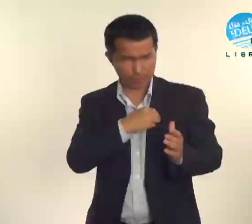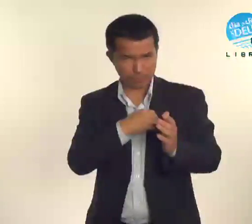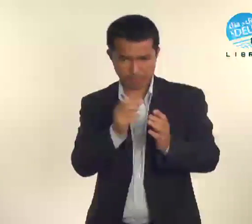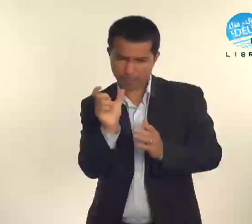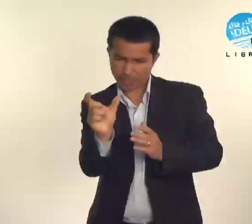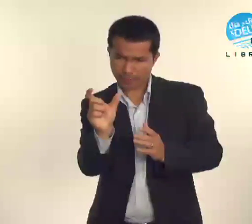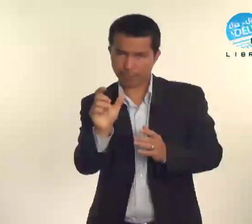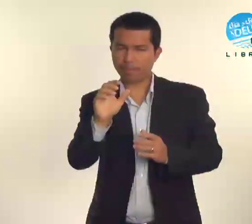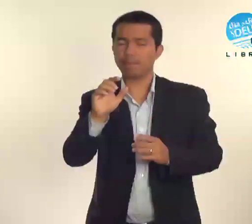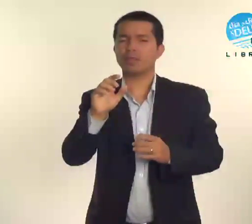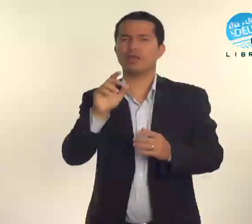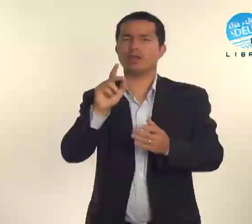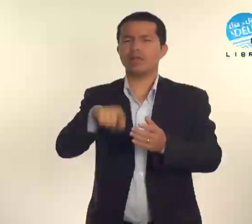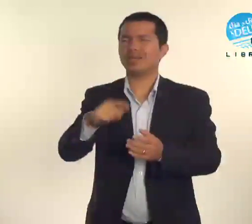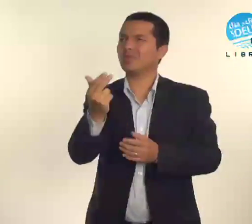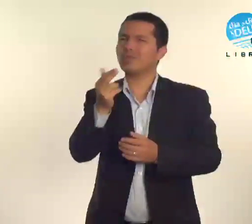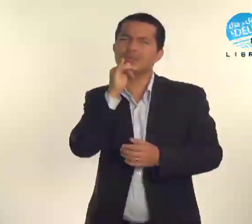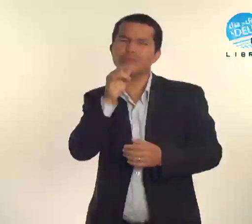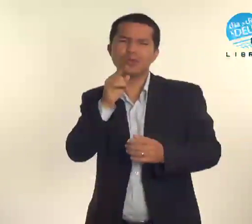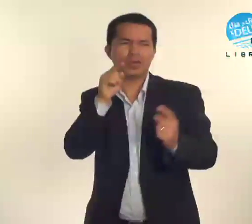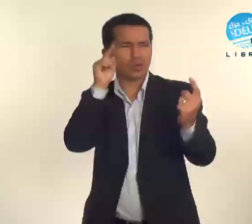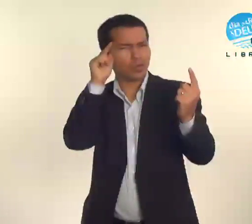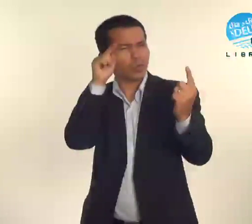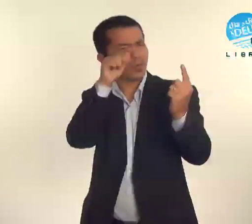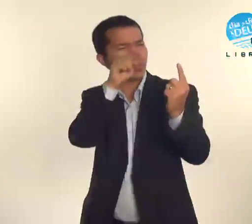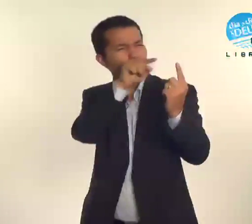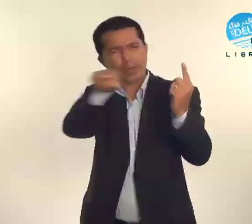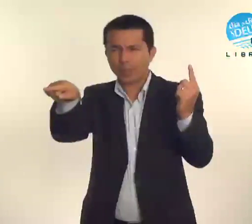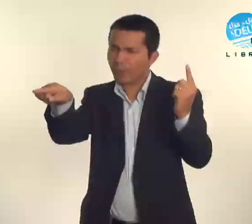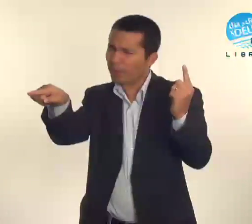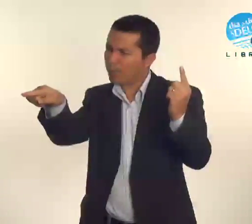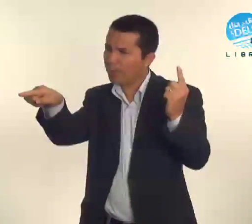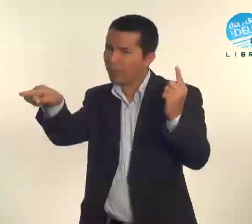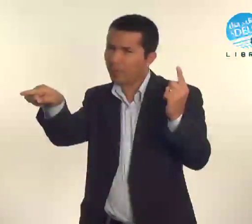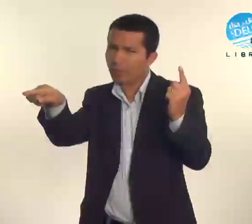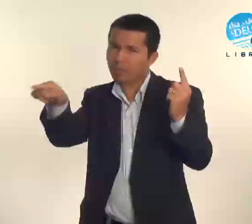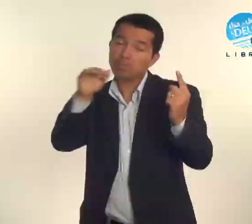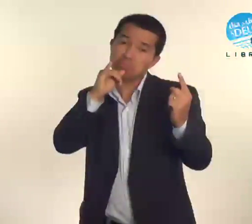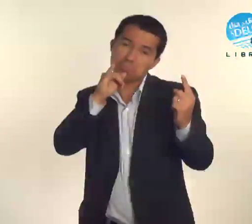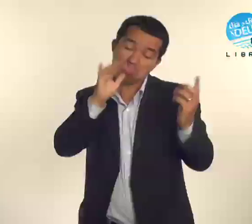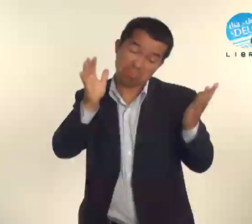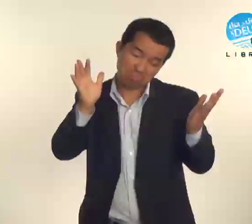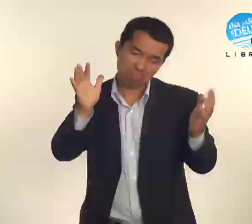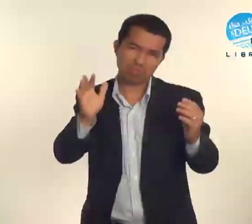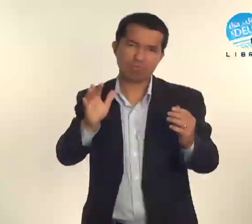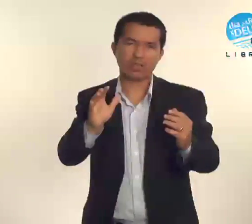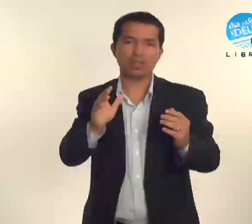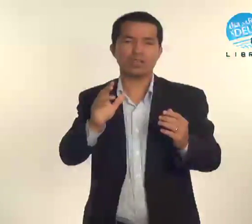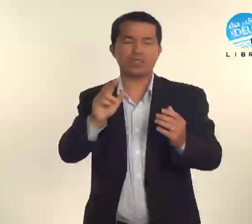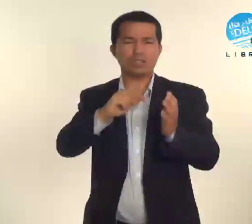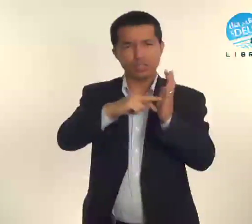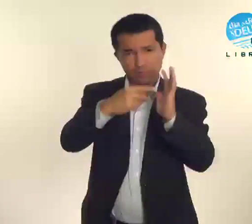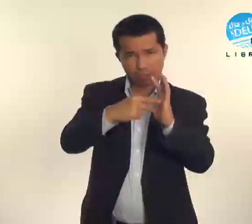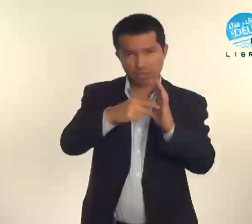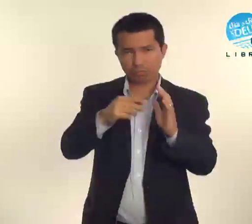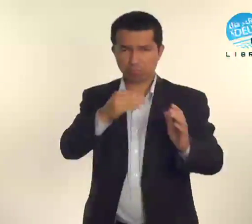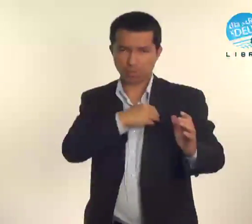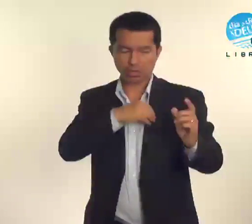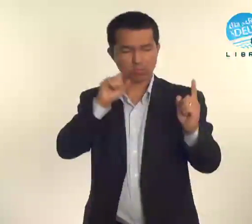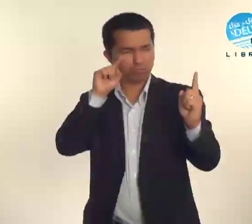é a seguinte: Deus investiu em nós, na sua criação, na